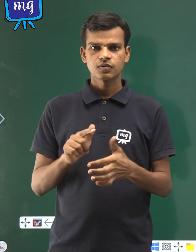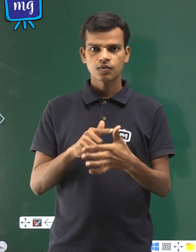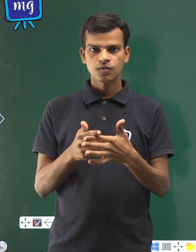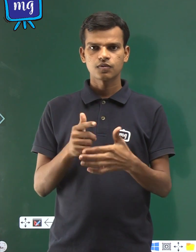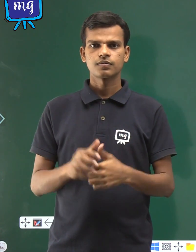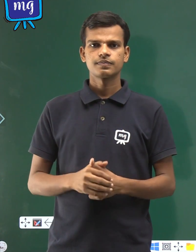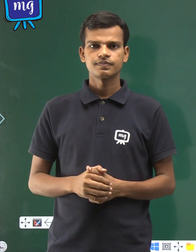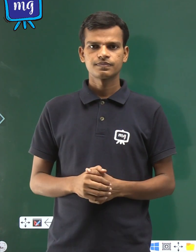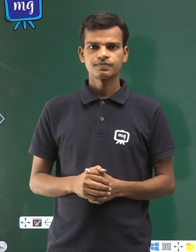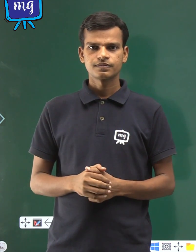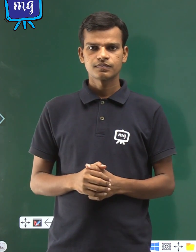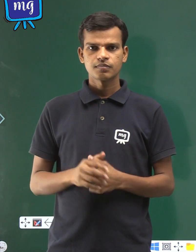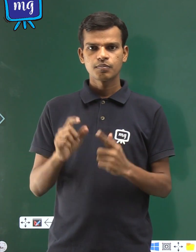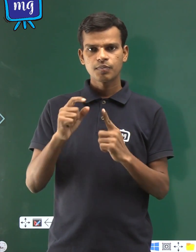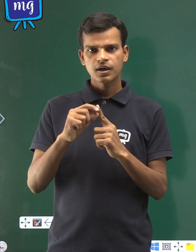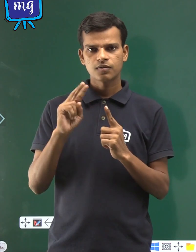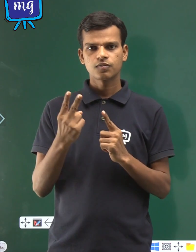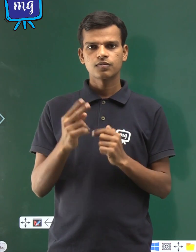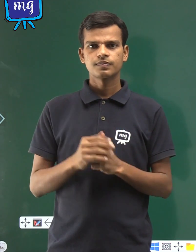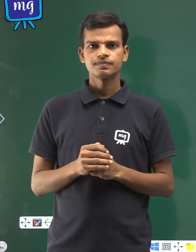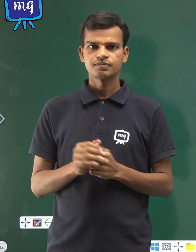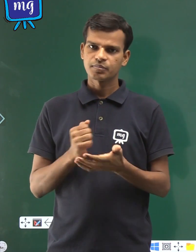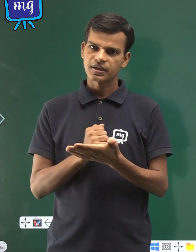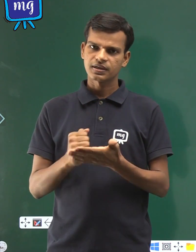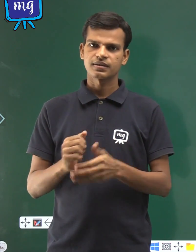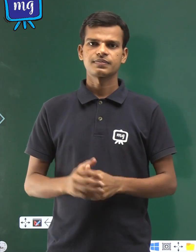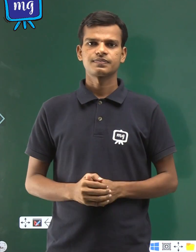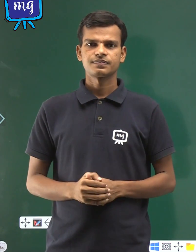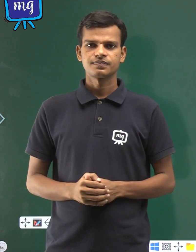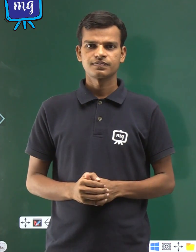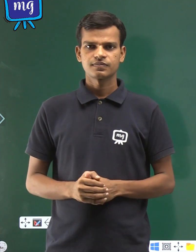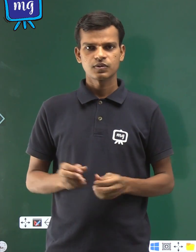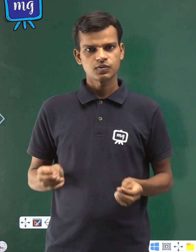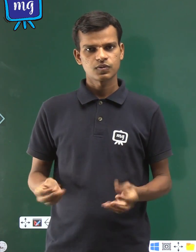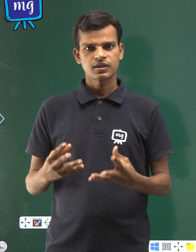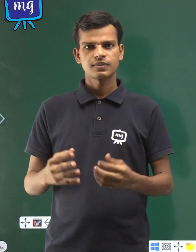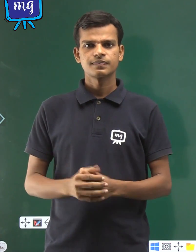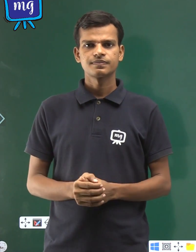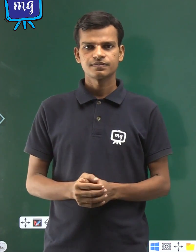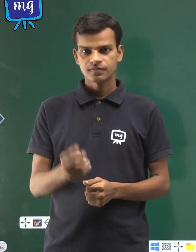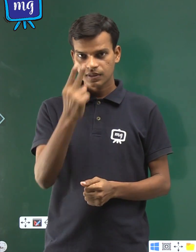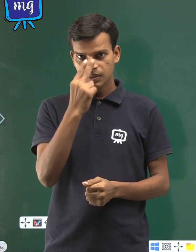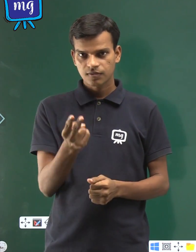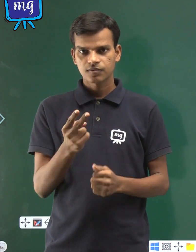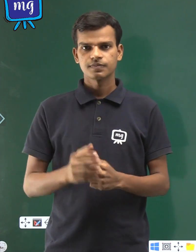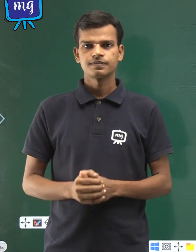कोण भाग 2 पढ़ेंगे। शुरू करें।